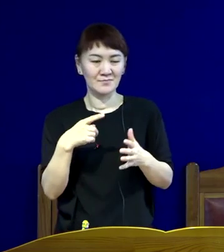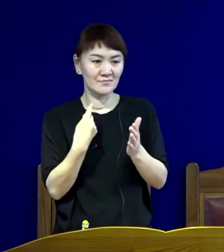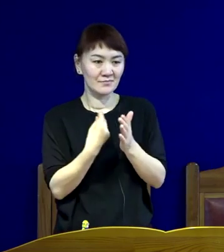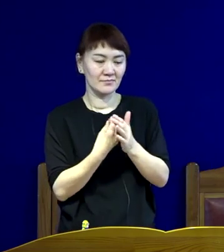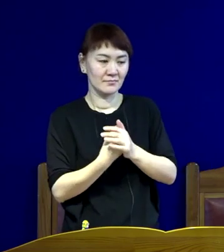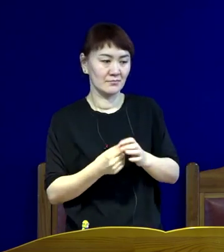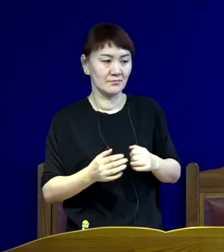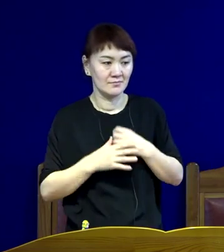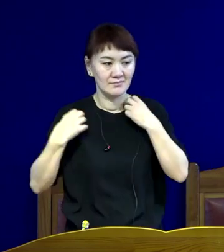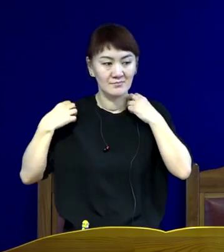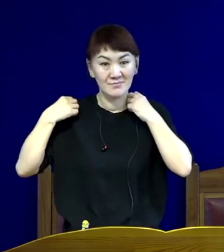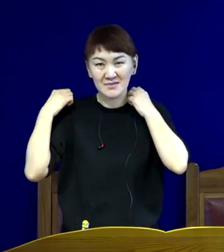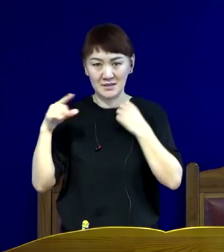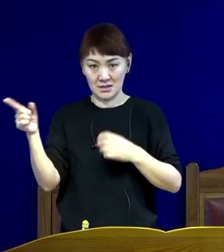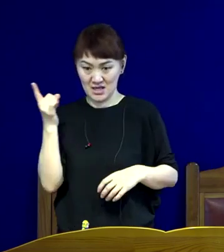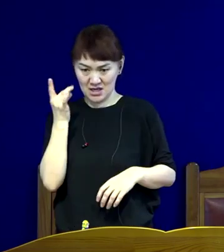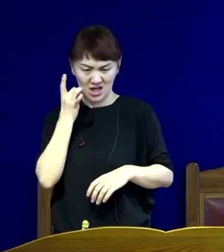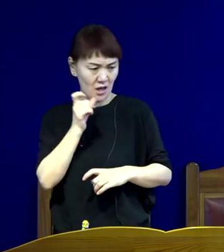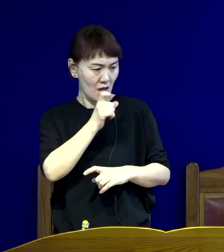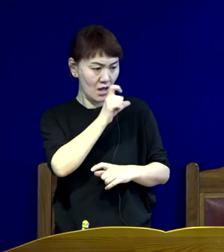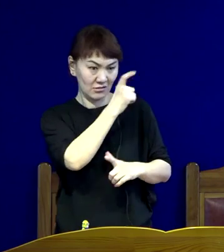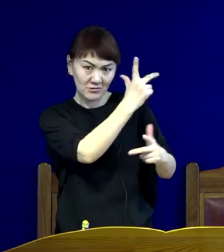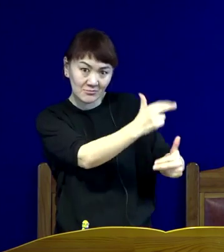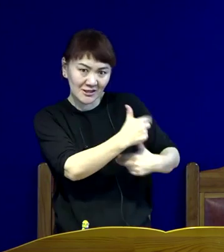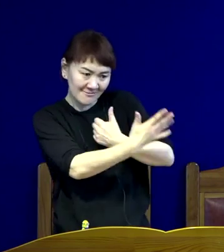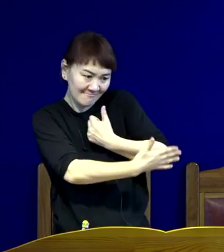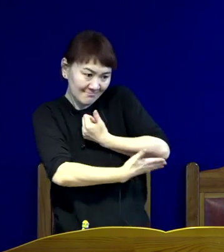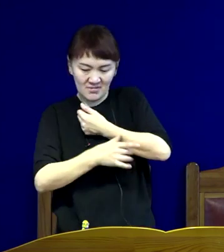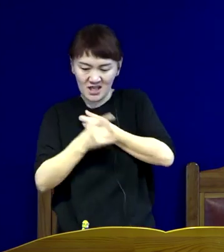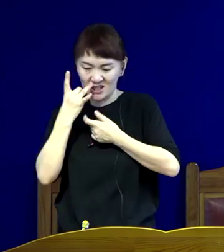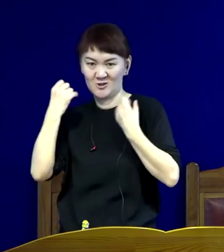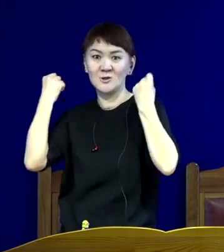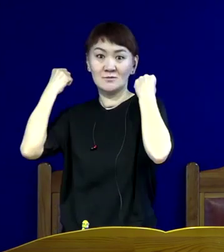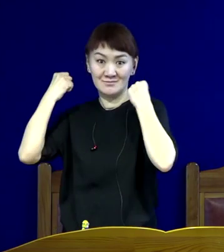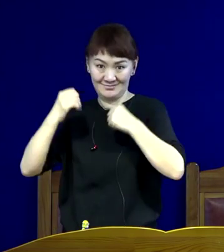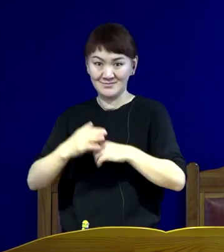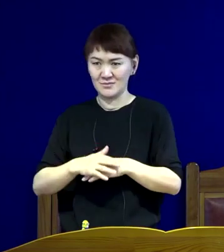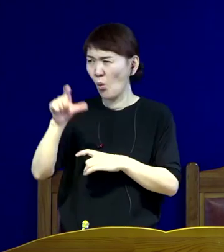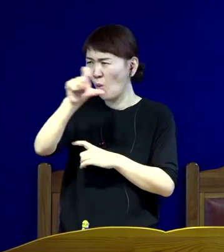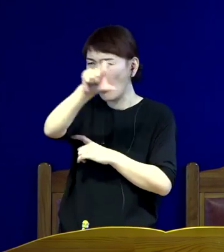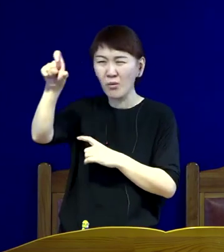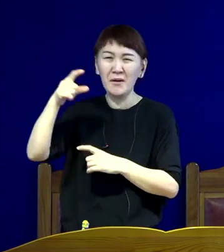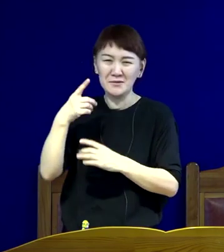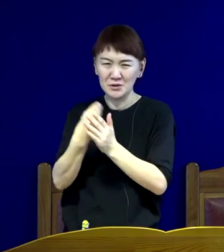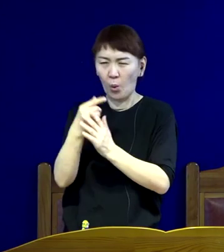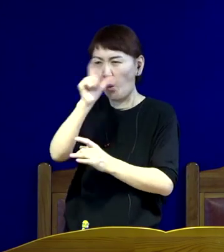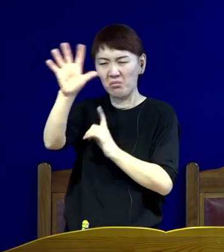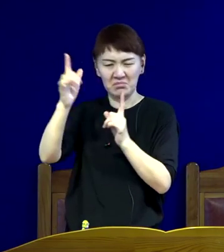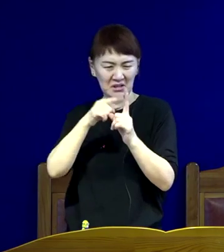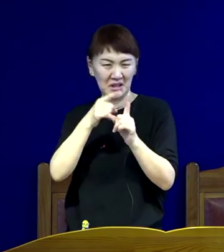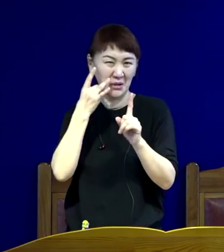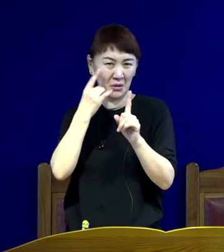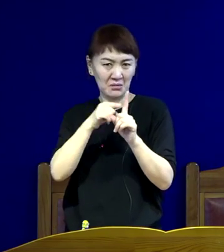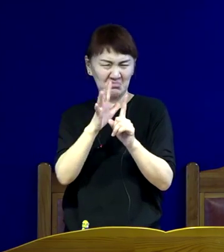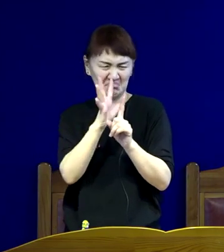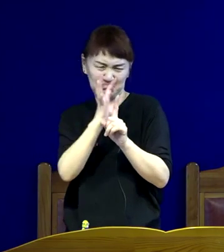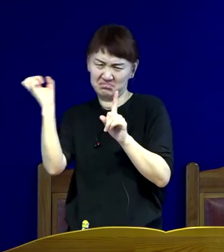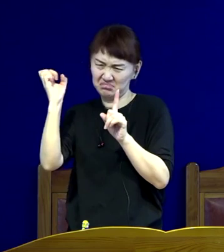хаанч эр зоригтой байж чадахгүй. Олон хүн нөхрийг нь үл тоож байсан ч эхнэр нь